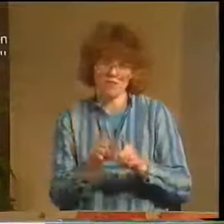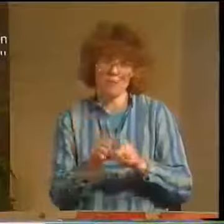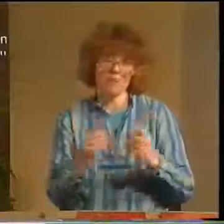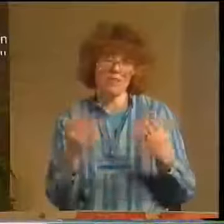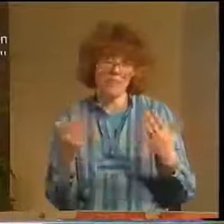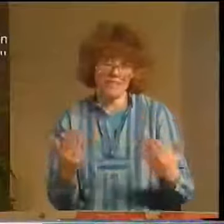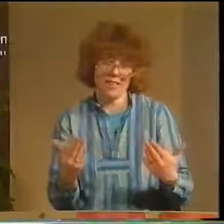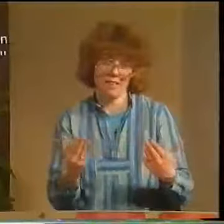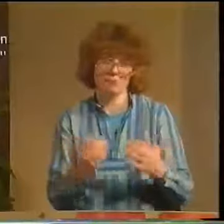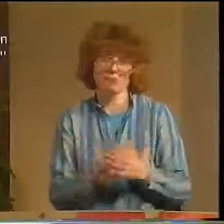samme i dag.